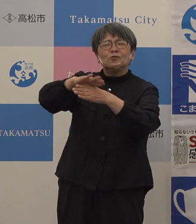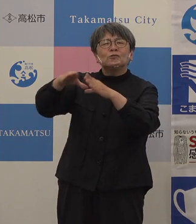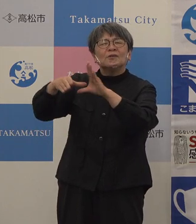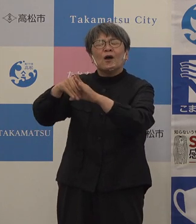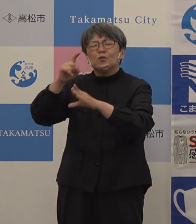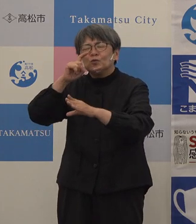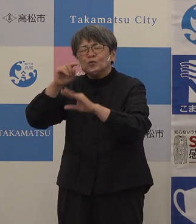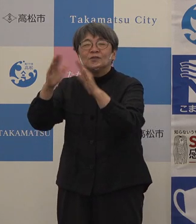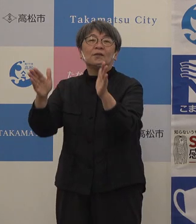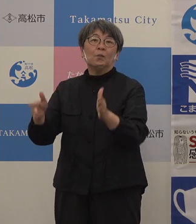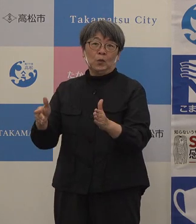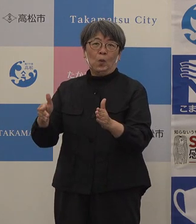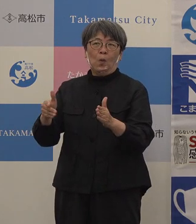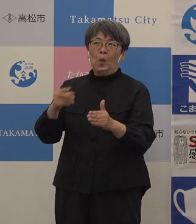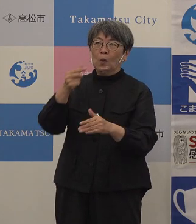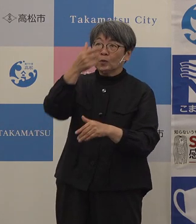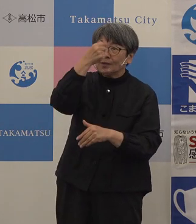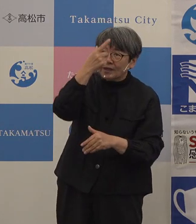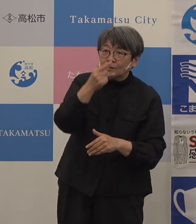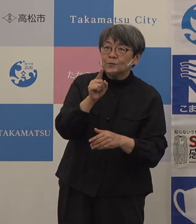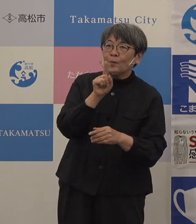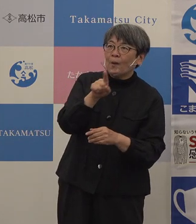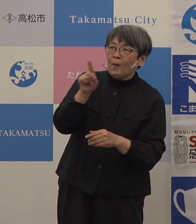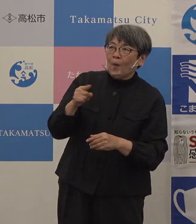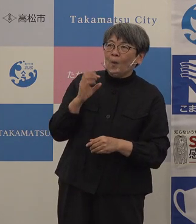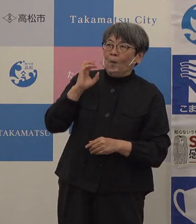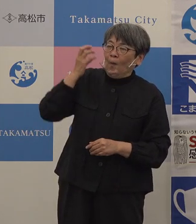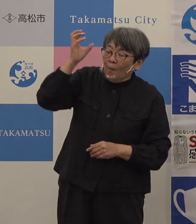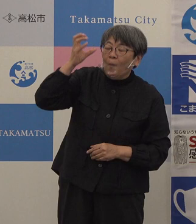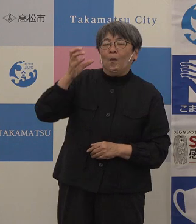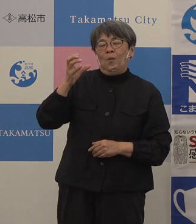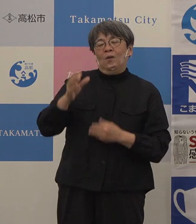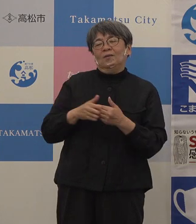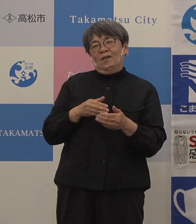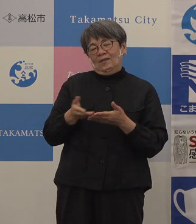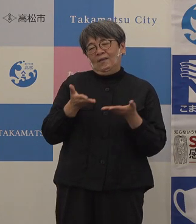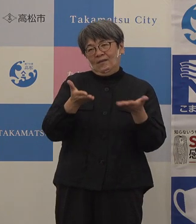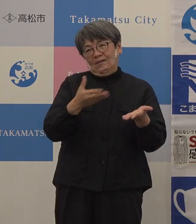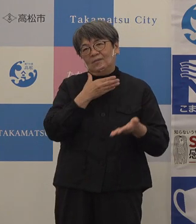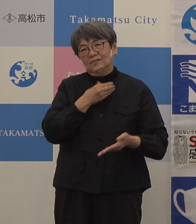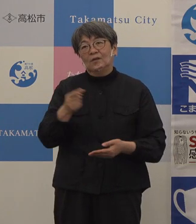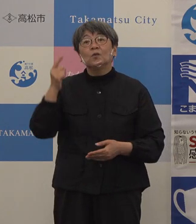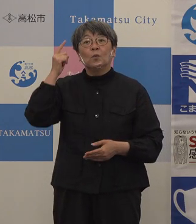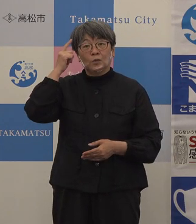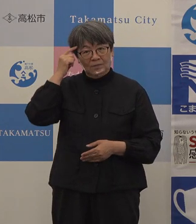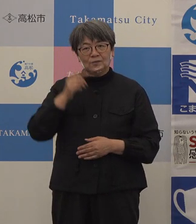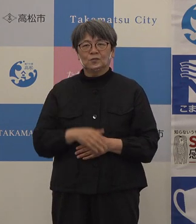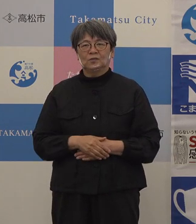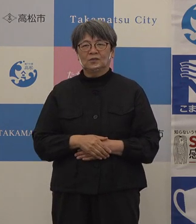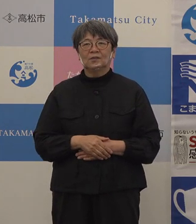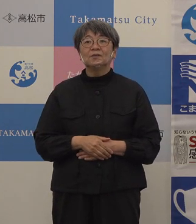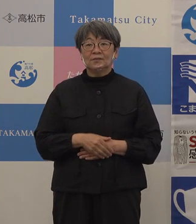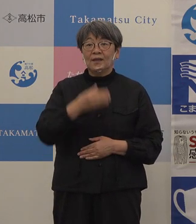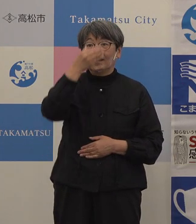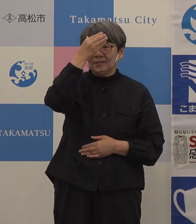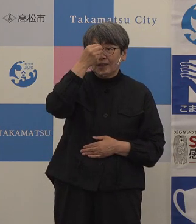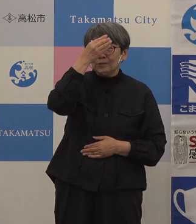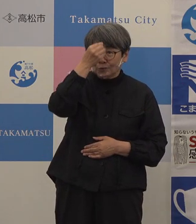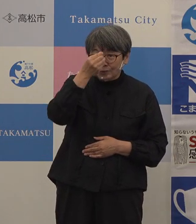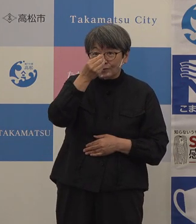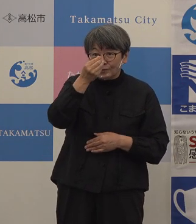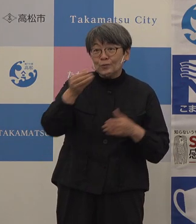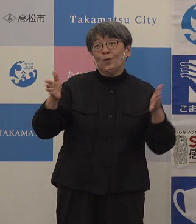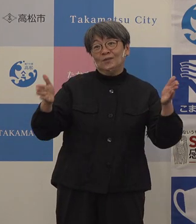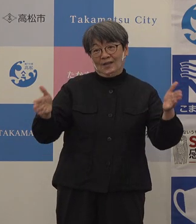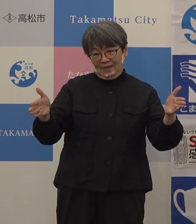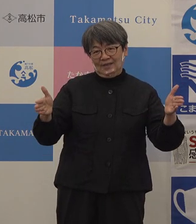にも触れてもらうような機会も作っていきたいというふうに思っております。そして、まあ、芸術祭の期間中における高松での滞